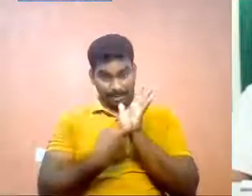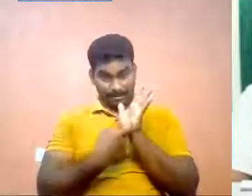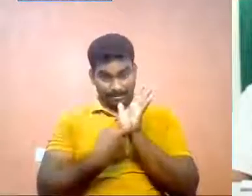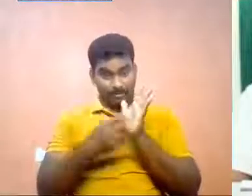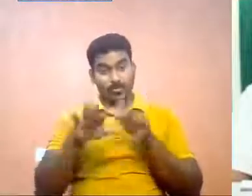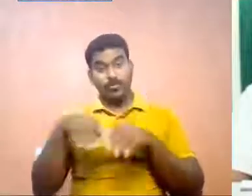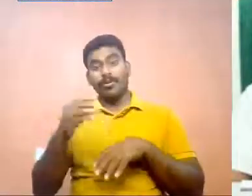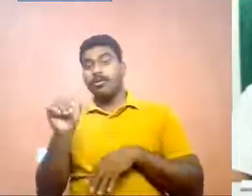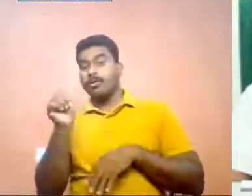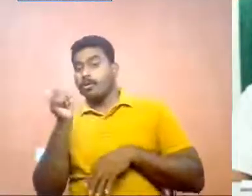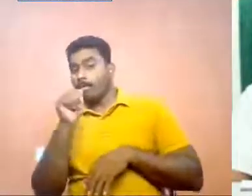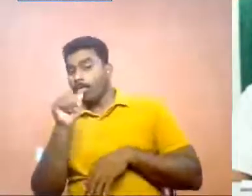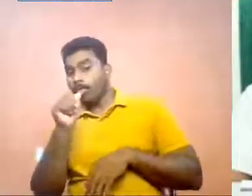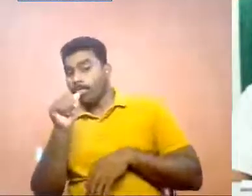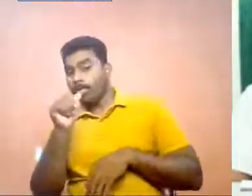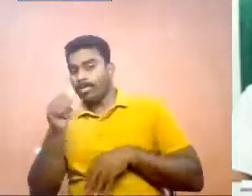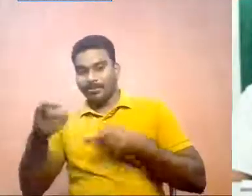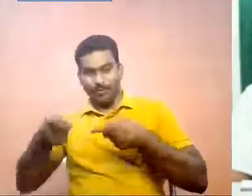ബിവറേജസ് ഔട്ട്ലെറ്റുകളും